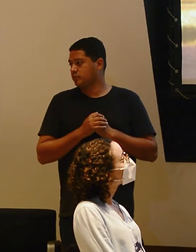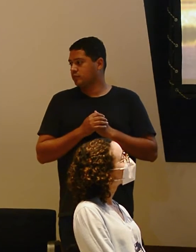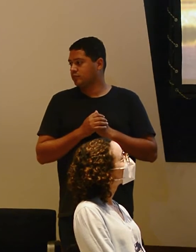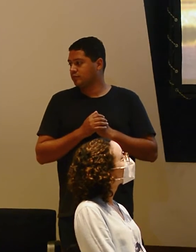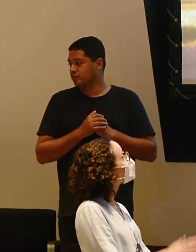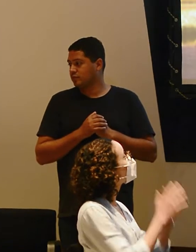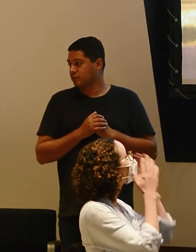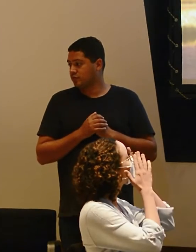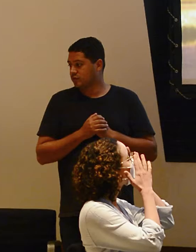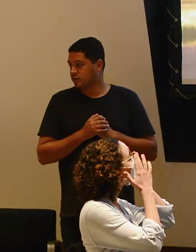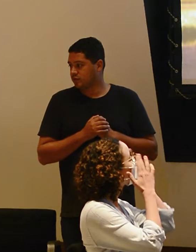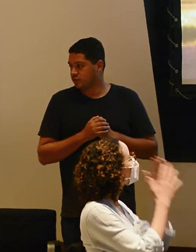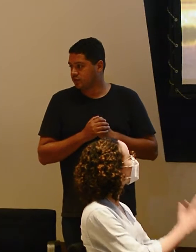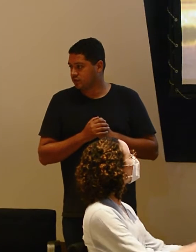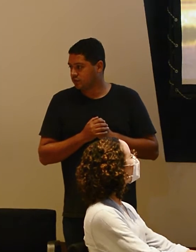Então tá aqui, ó.